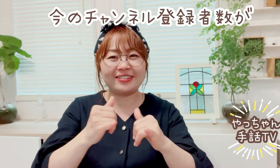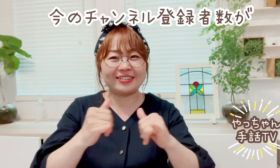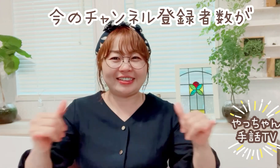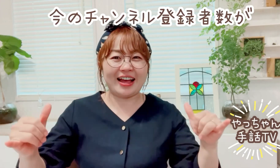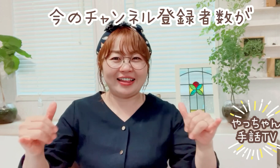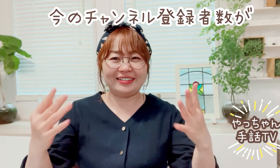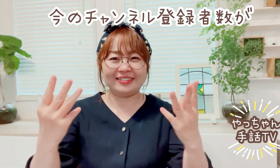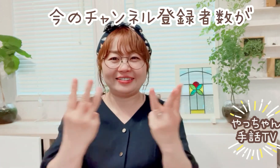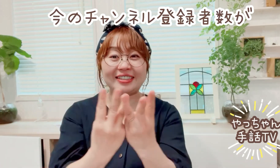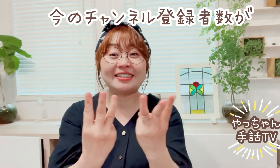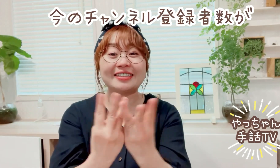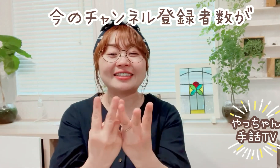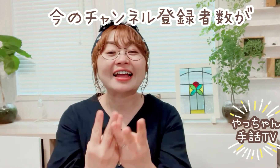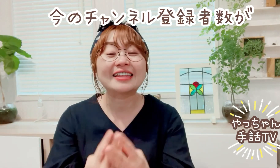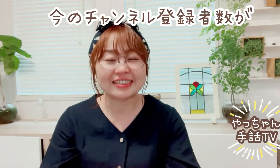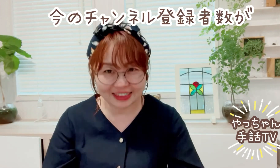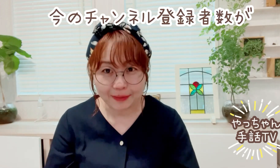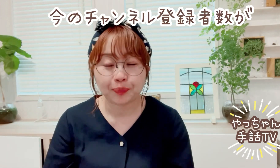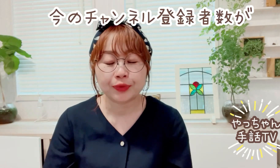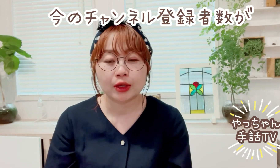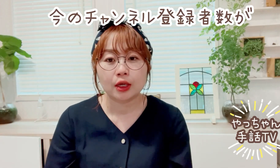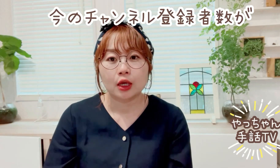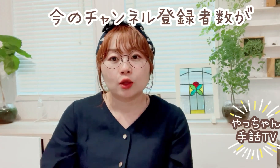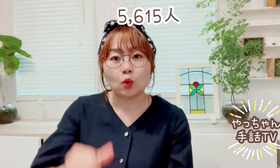録者の人数がですね、